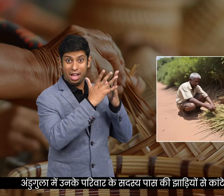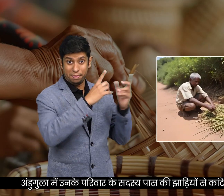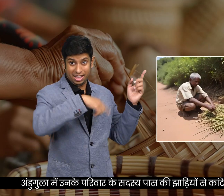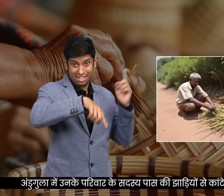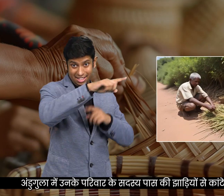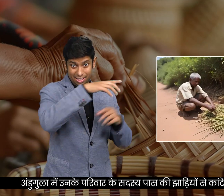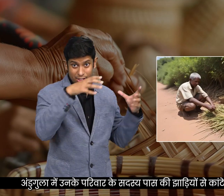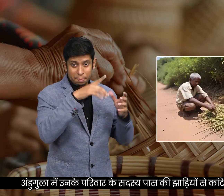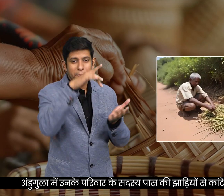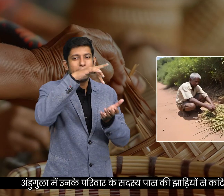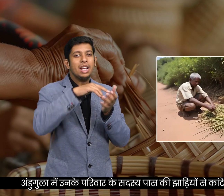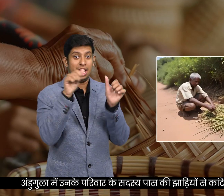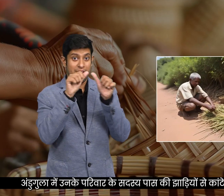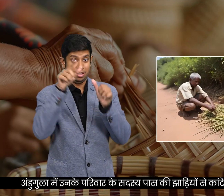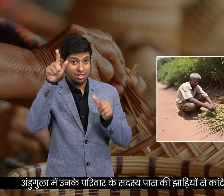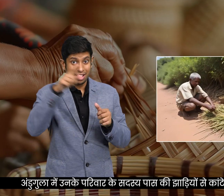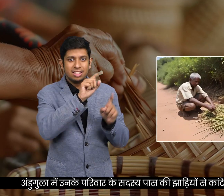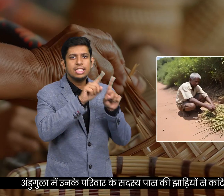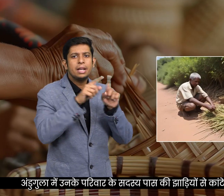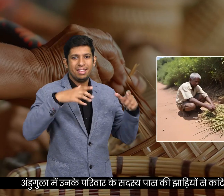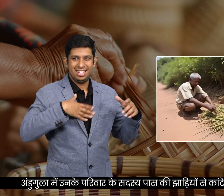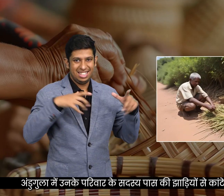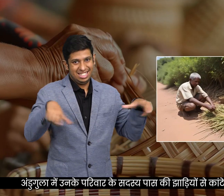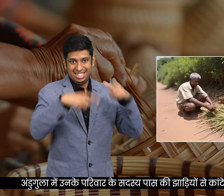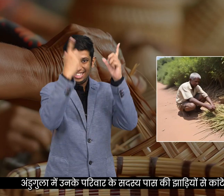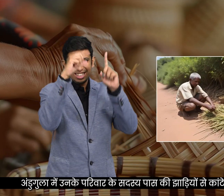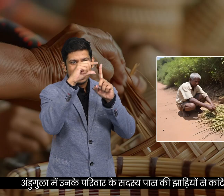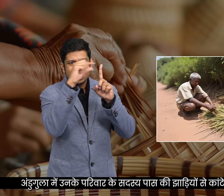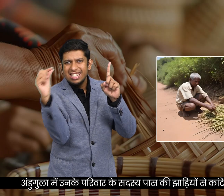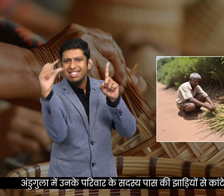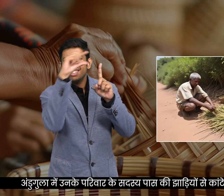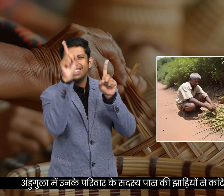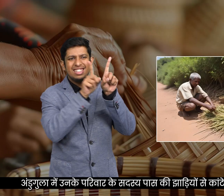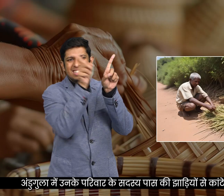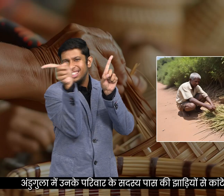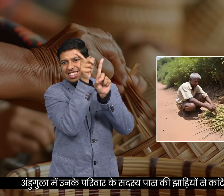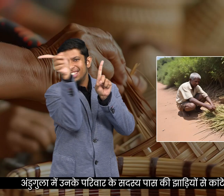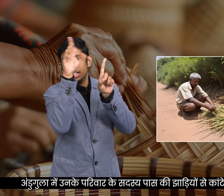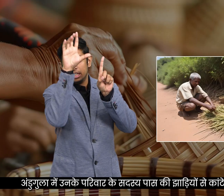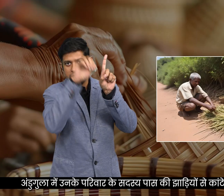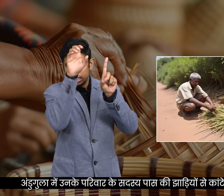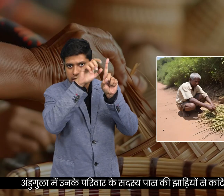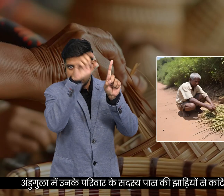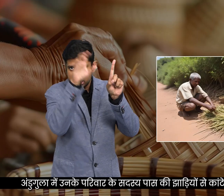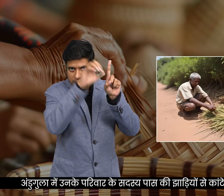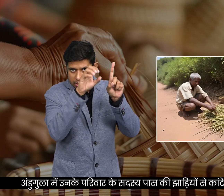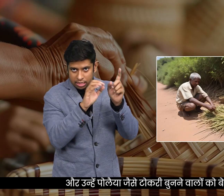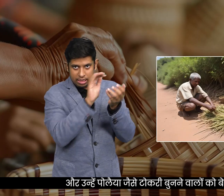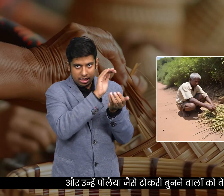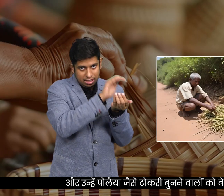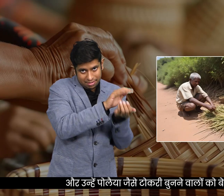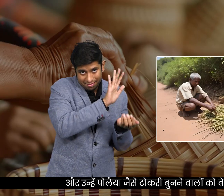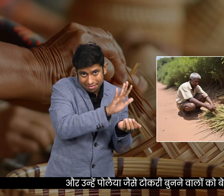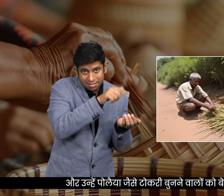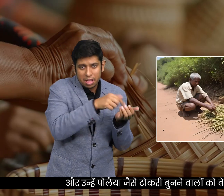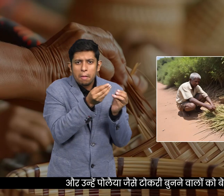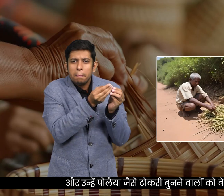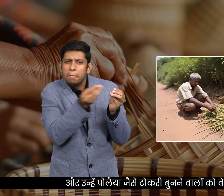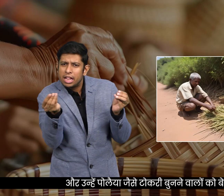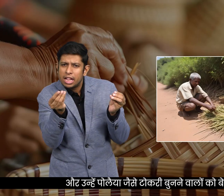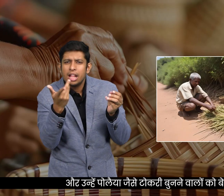अंदुगुला में उनके परिवार के सदस्य पास की झाड़ियों से कांटे एकत्र करते हैं और